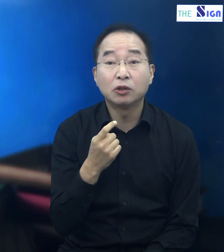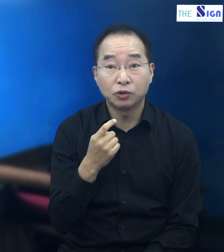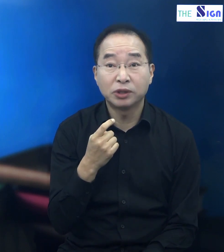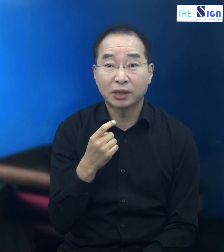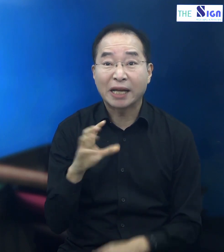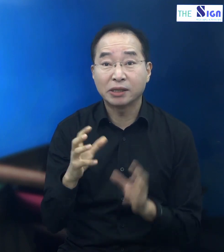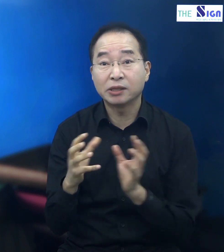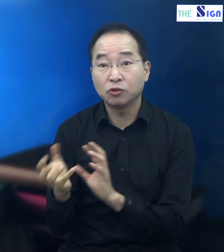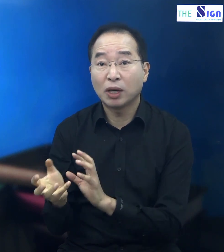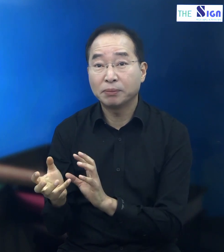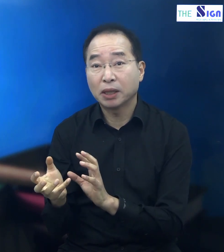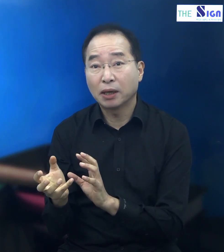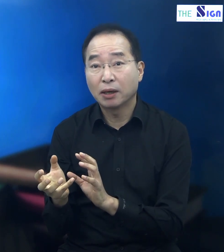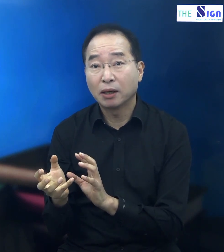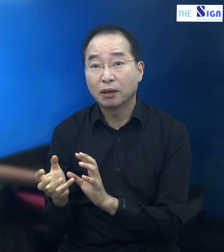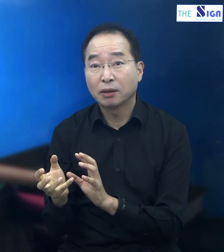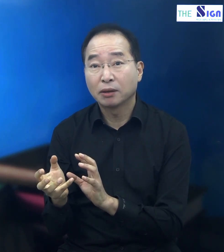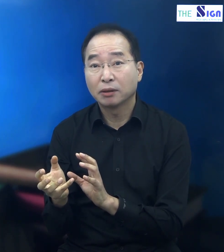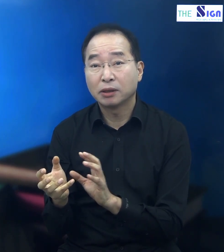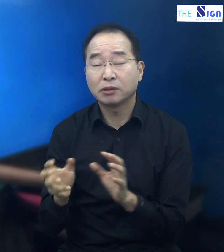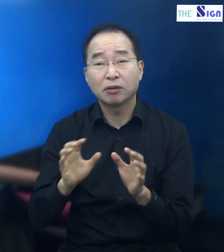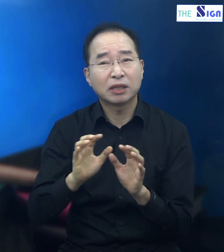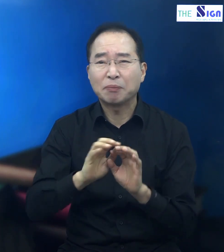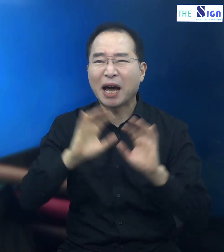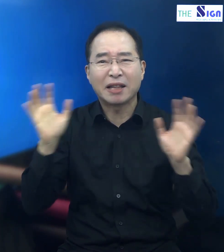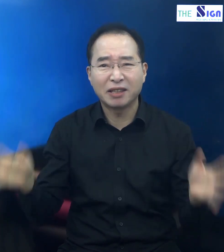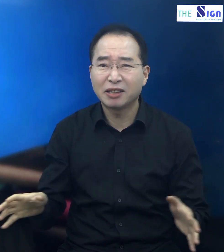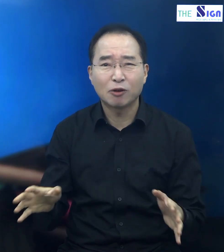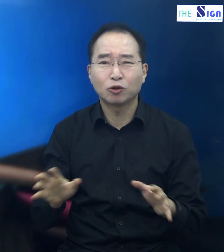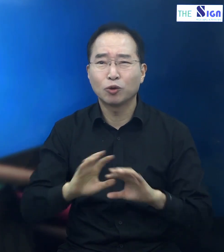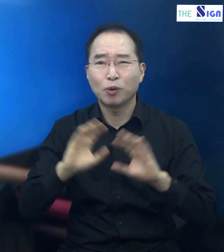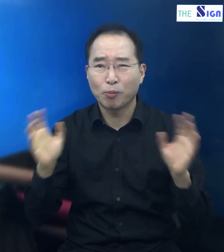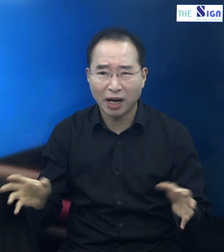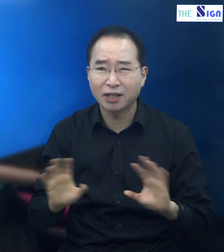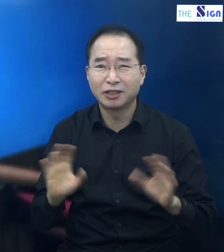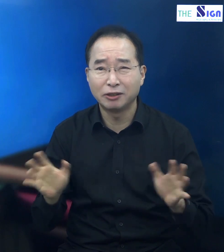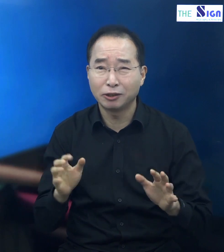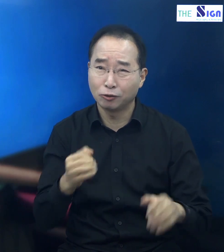이것을 같이 쓰기도 합니다. 그래서 남다 안 된다고 그러고 뭐 막 그럴지라도